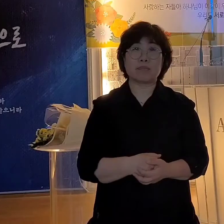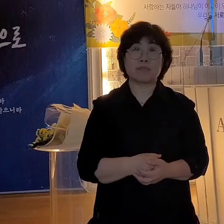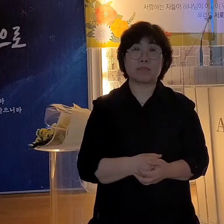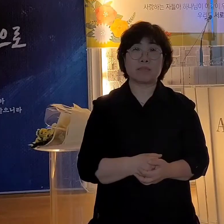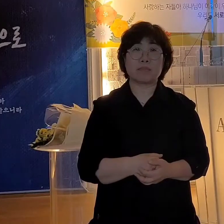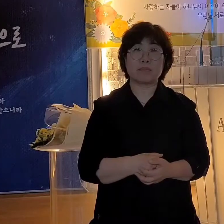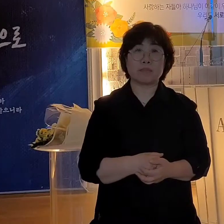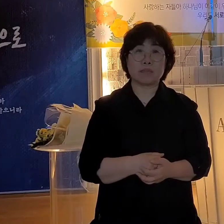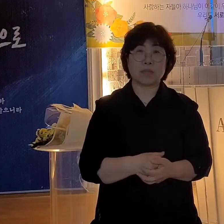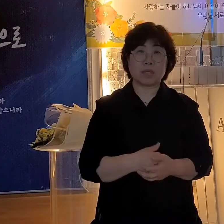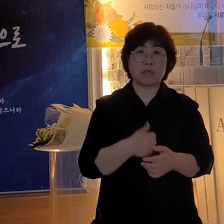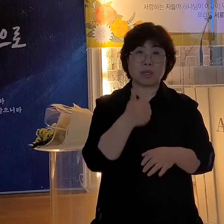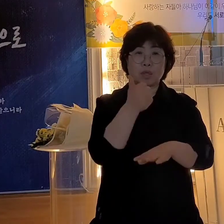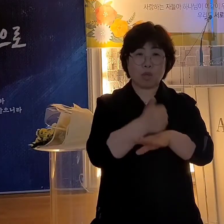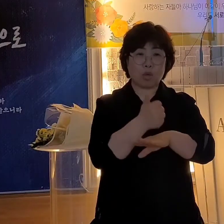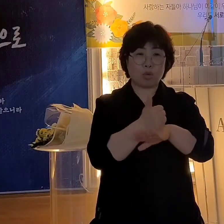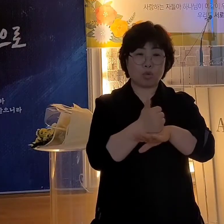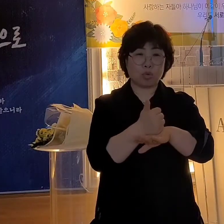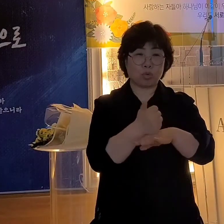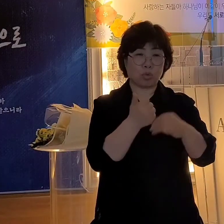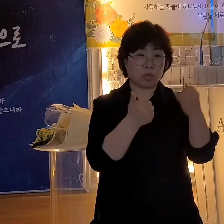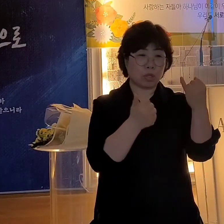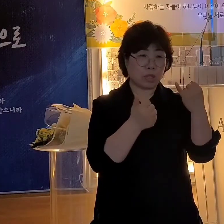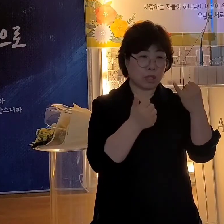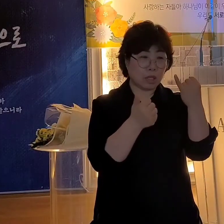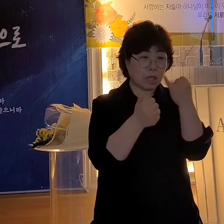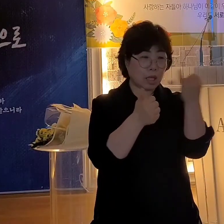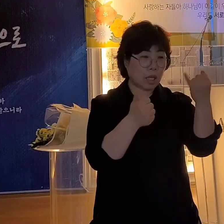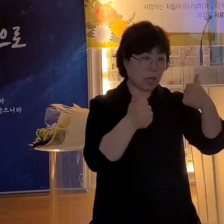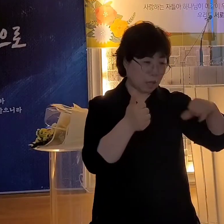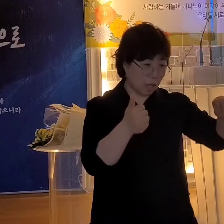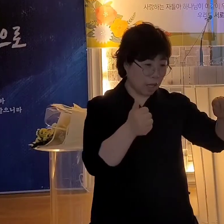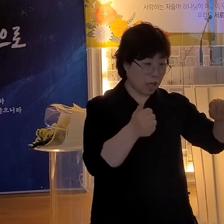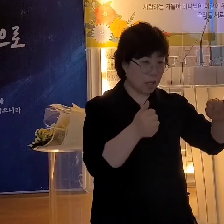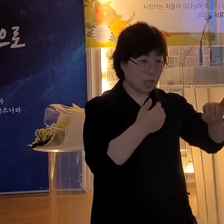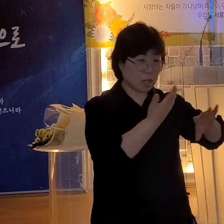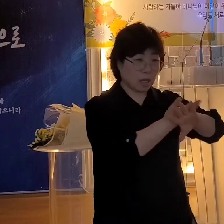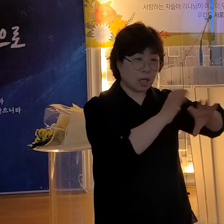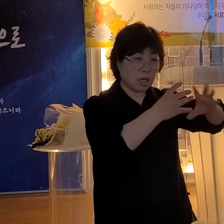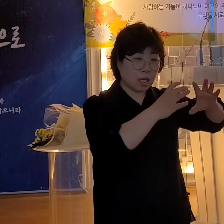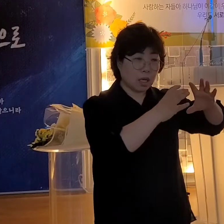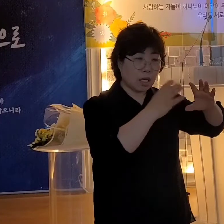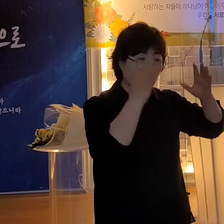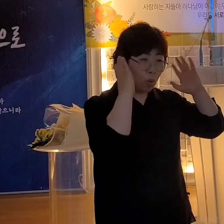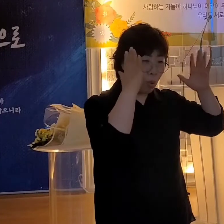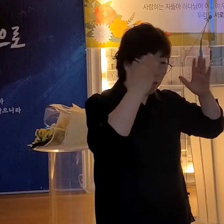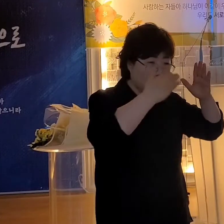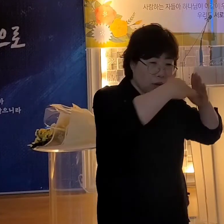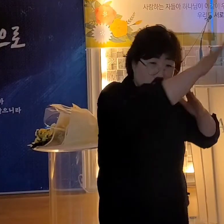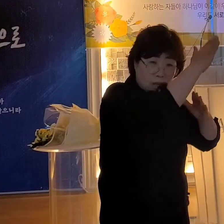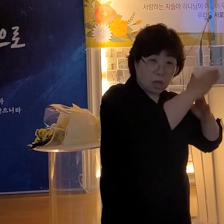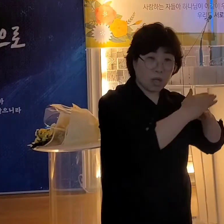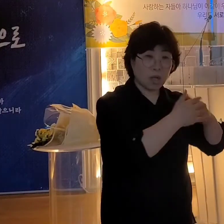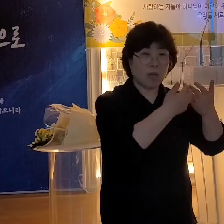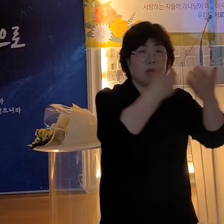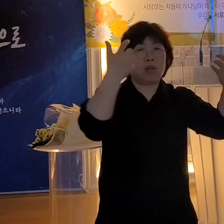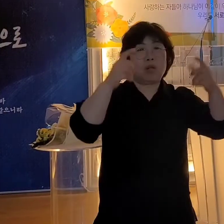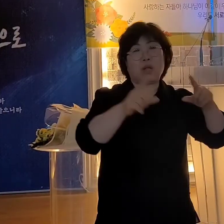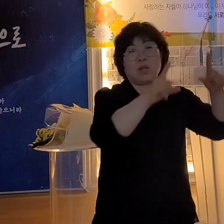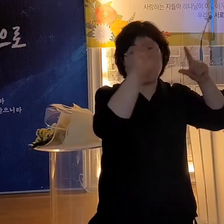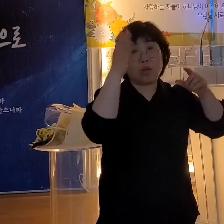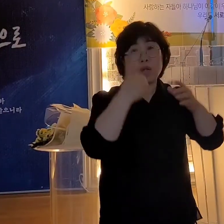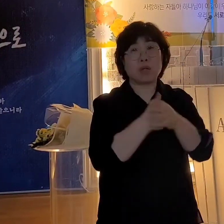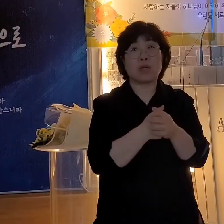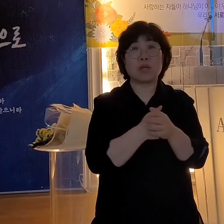소리가 인구의 아내와 딸은 외국으로 가게 되고 인구는 기러기 아빠가 됩니다. 아빠도